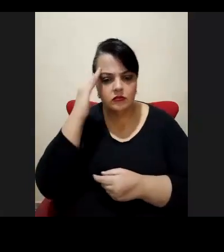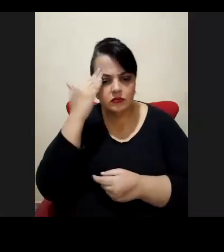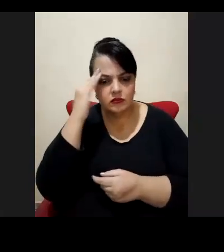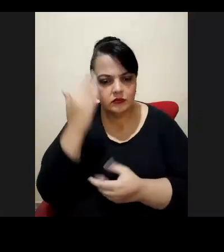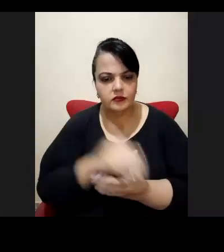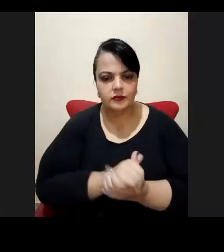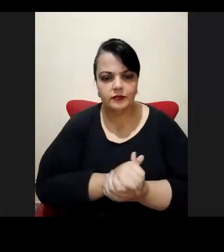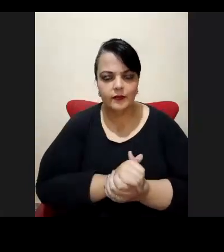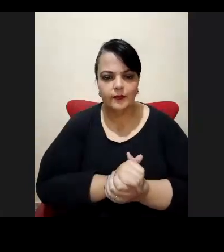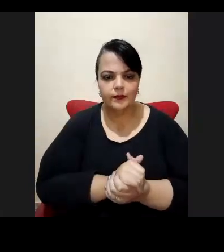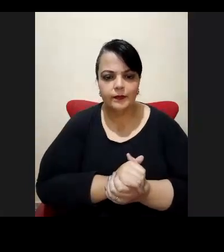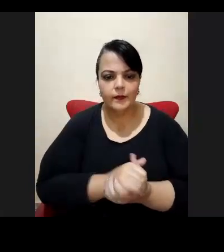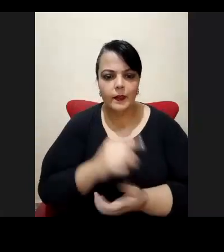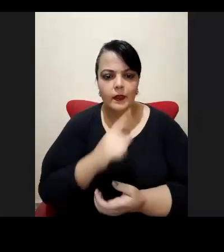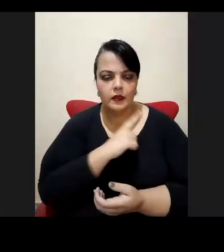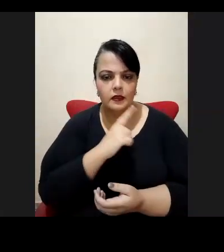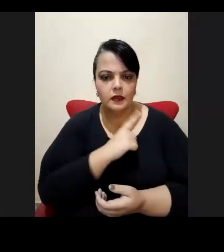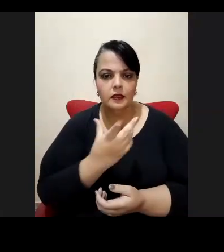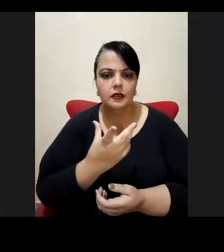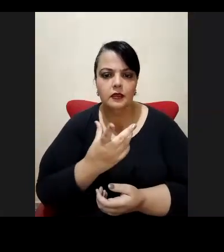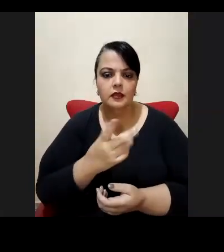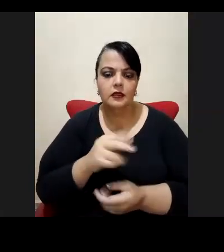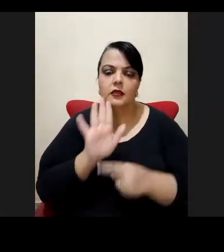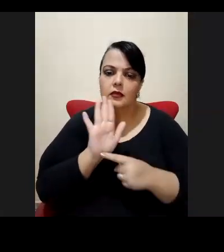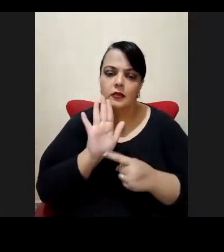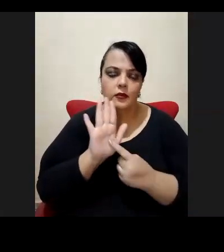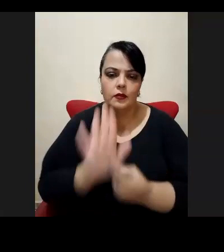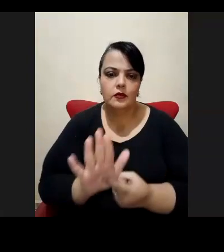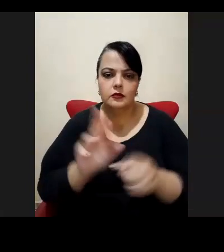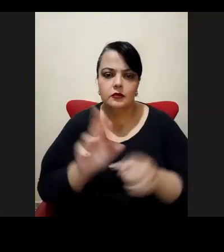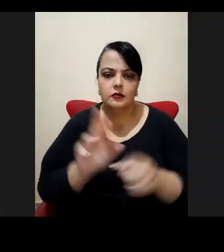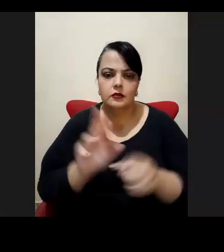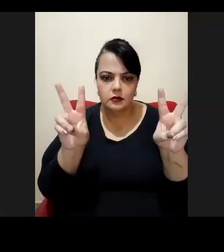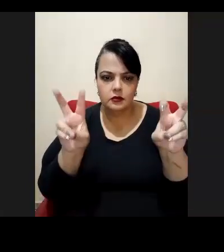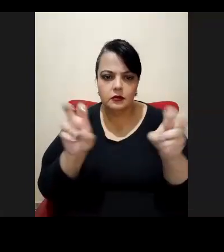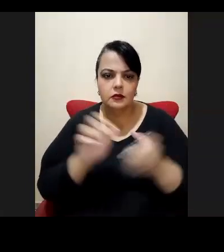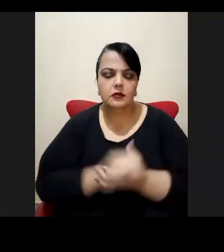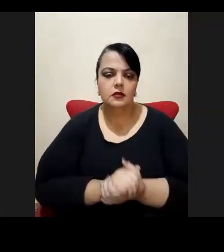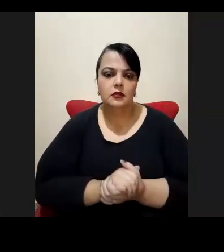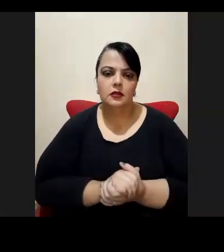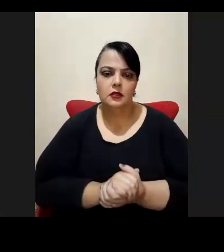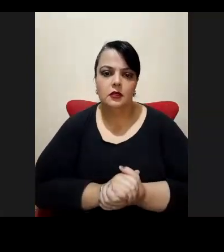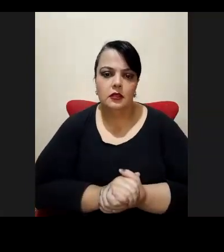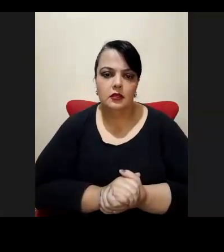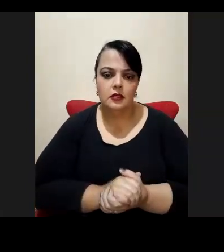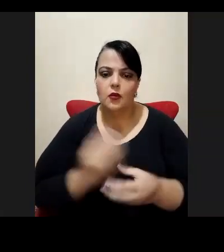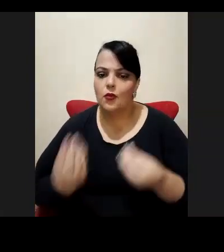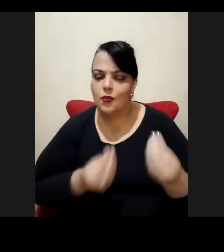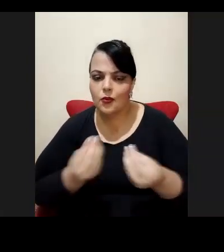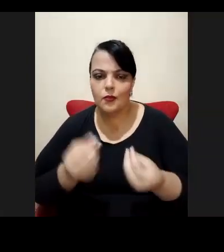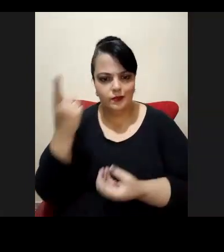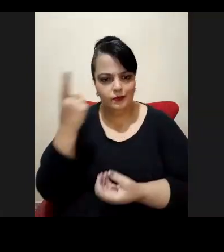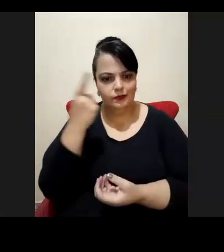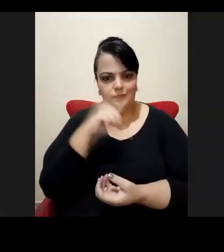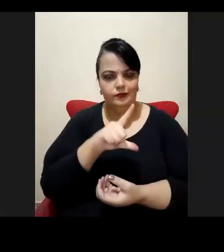chamar atenção para esse conceito de assertividade, que muitas vezes é utilizado de forma equivocada, né? Assertividade não diz